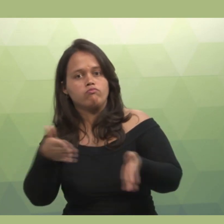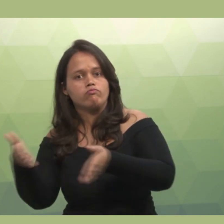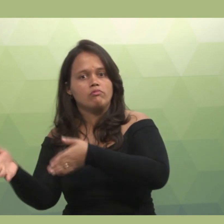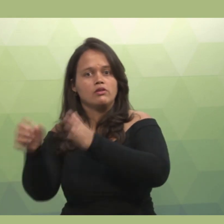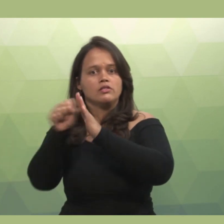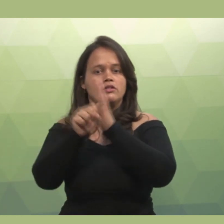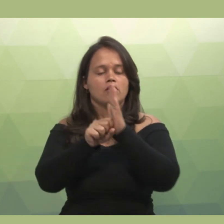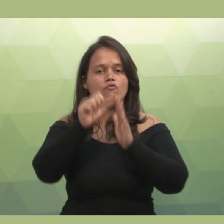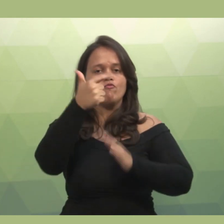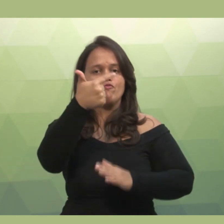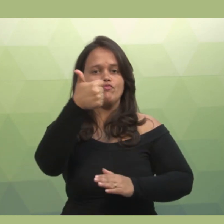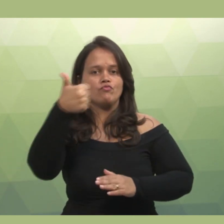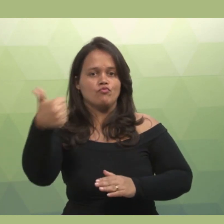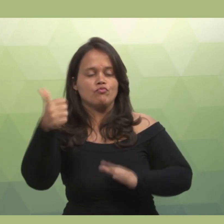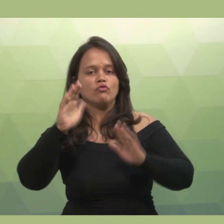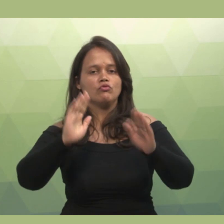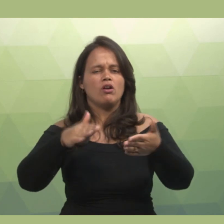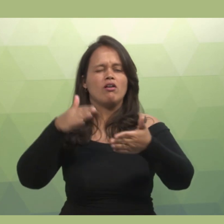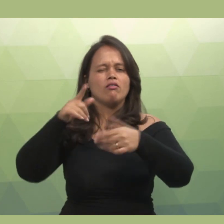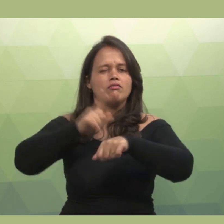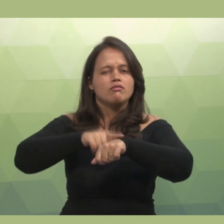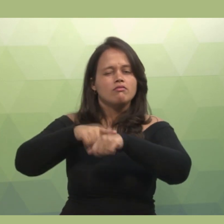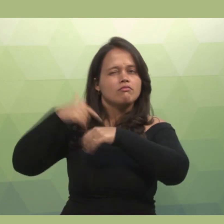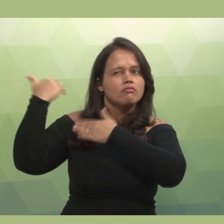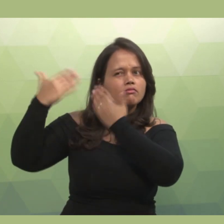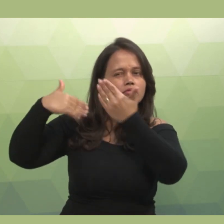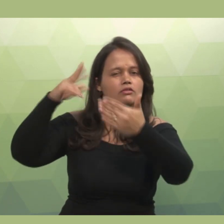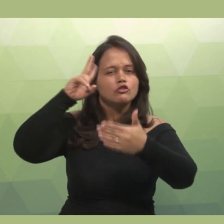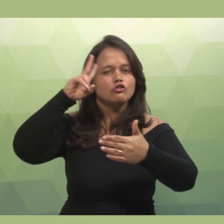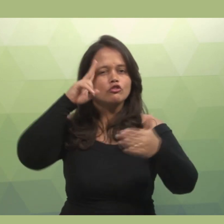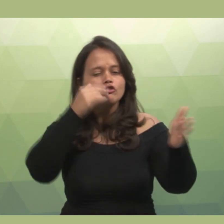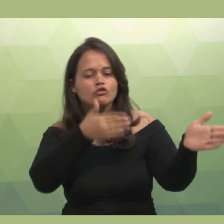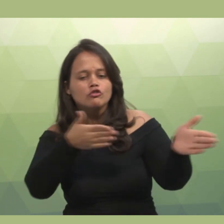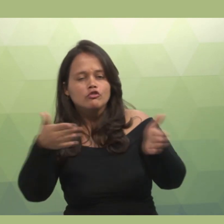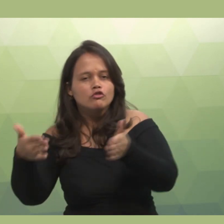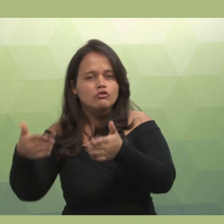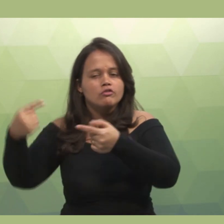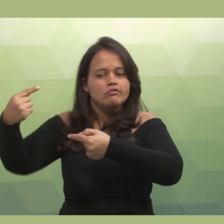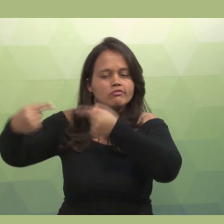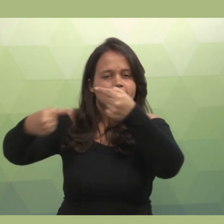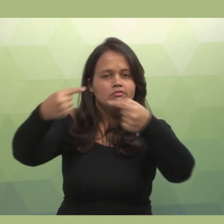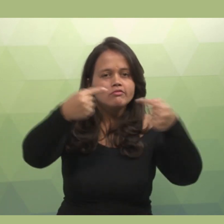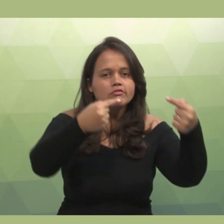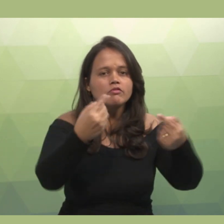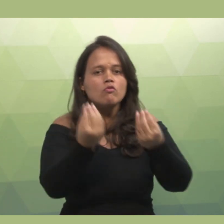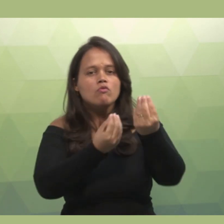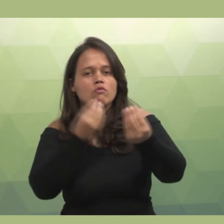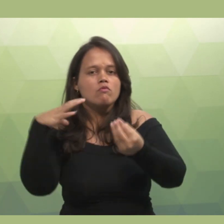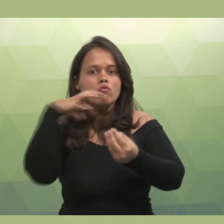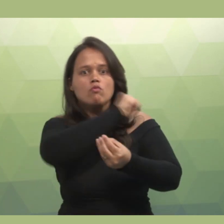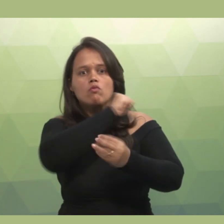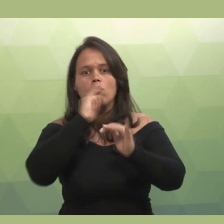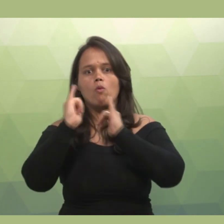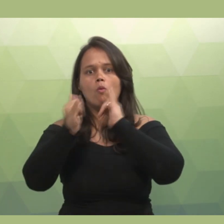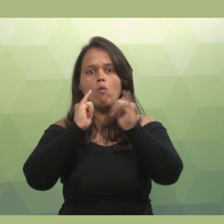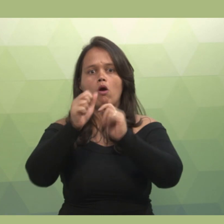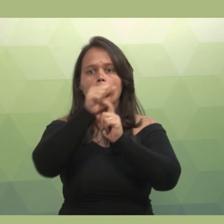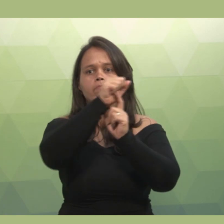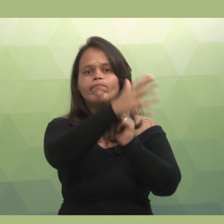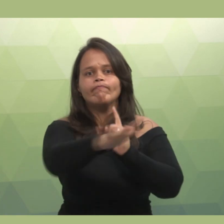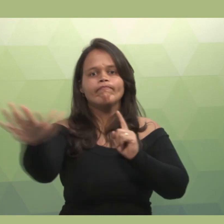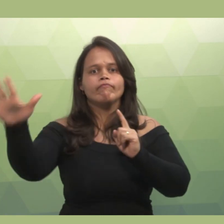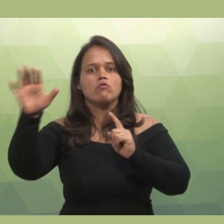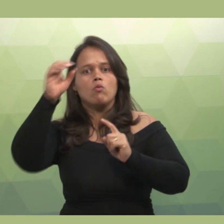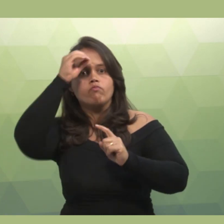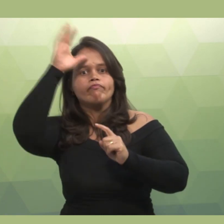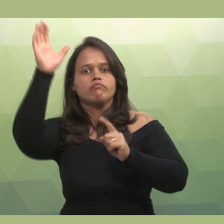pleno século XXI, período histórico cujos paradigmas relacionam-se à velocidade da informação e do conhecimento, em